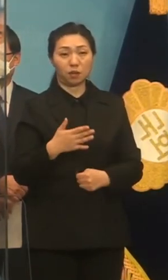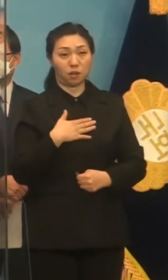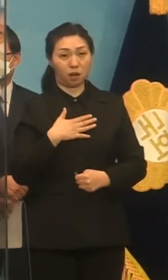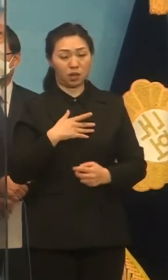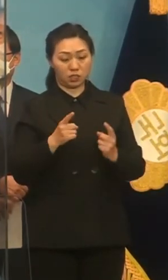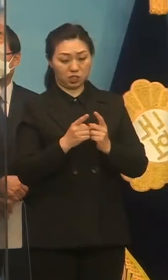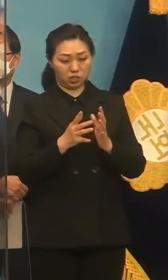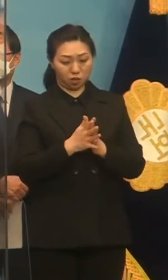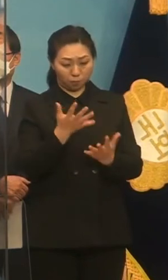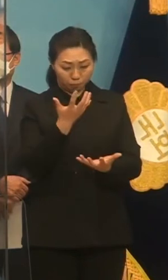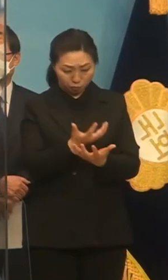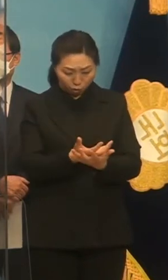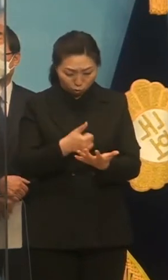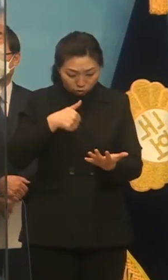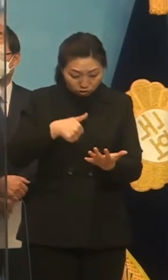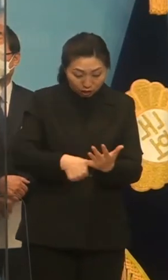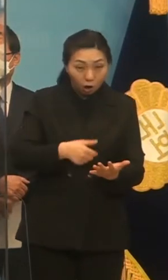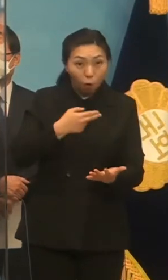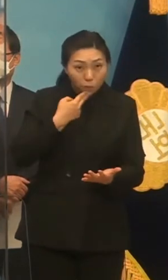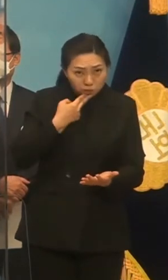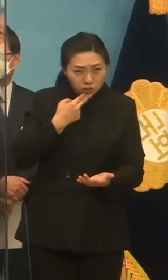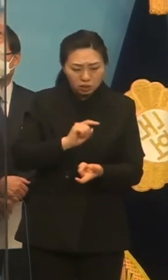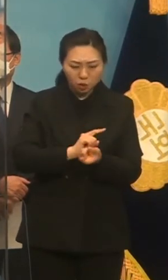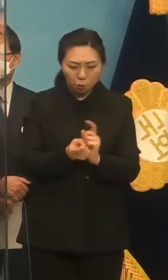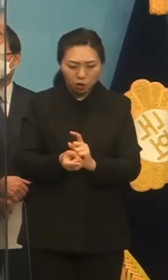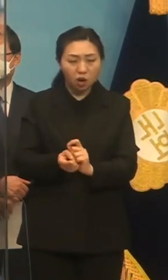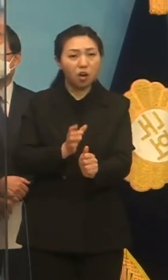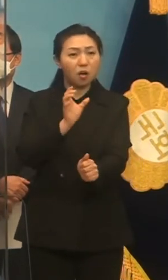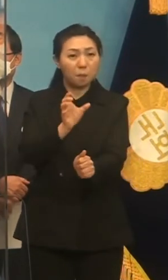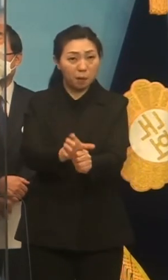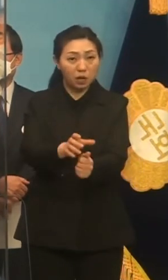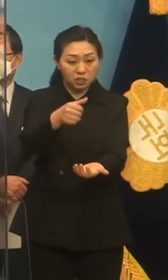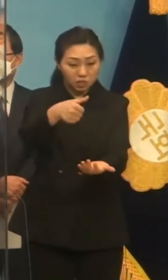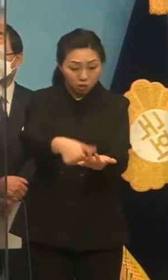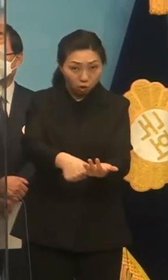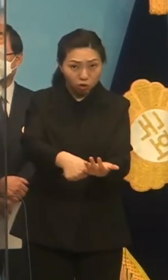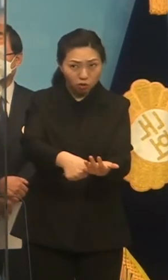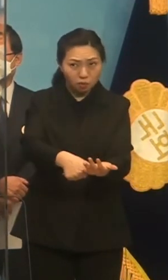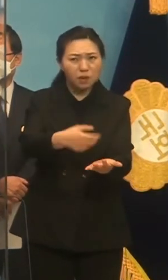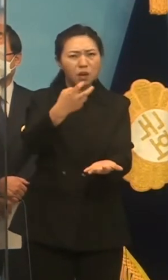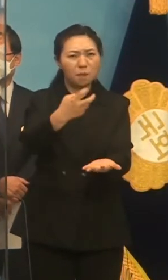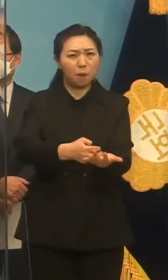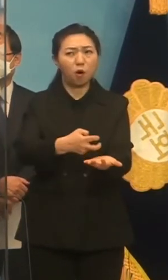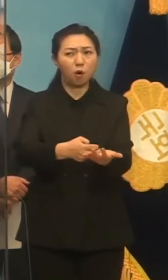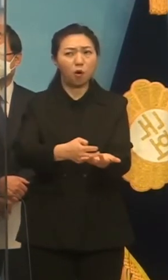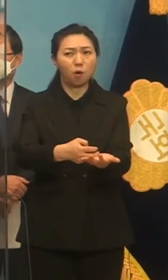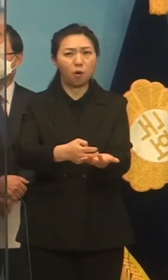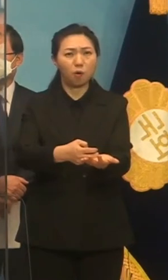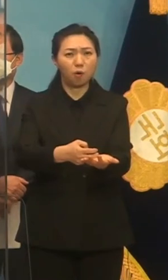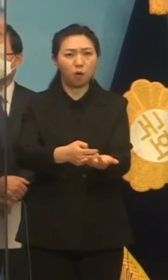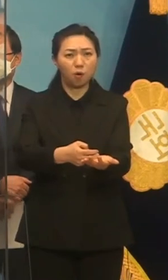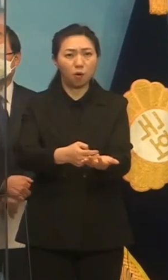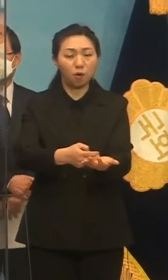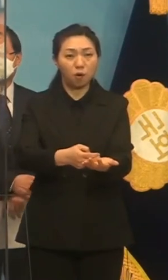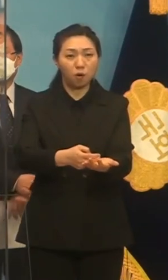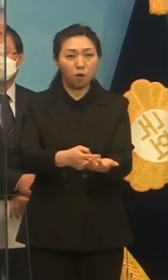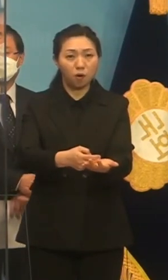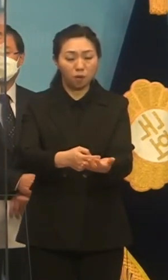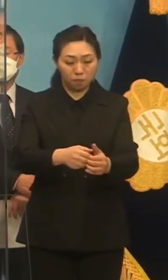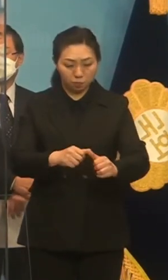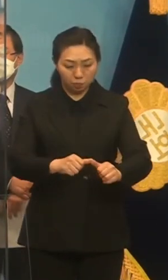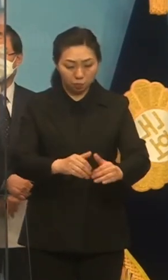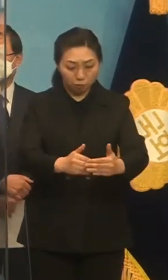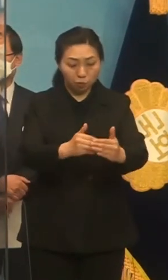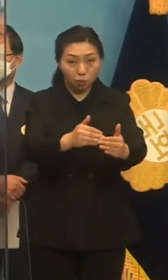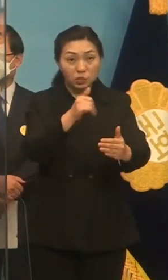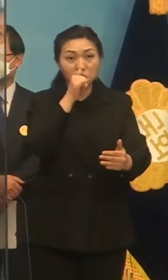소유의 사랑하게 않고 위임 성결 되어있는 규정들이 에 따라서 지성이 정착 희생되는 경우가 많습니다